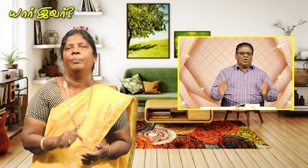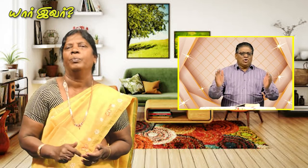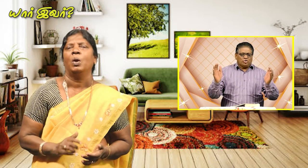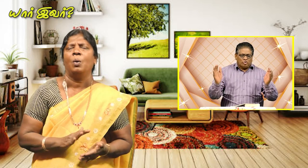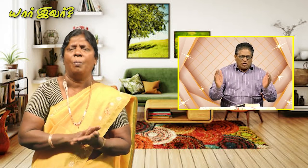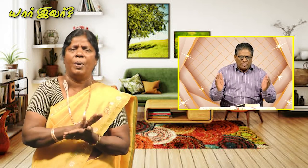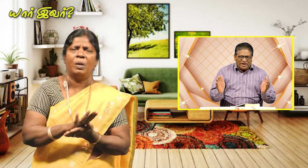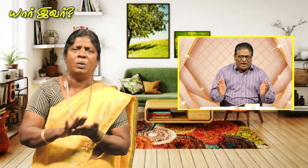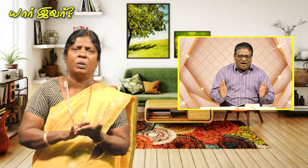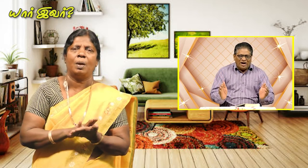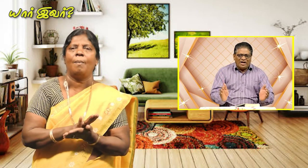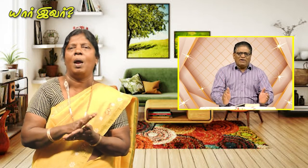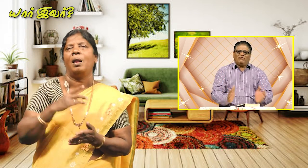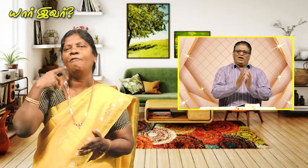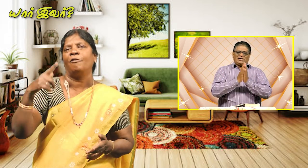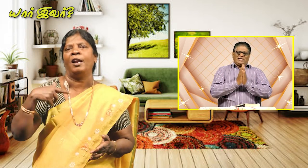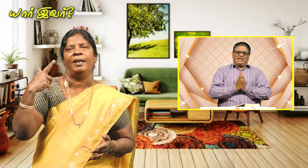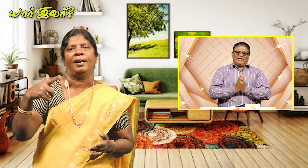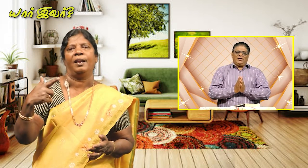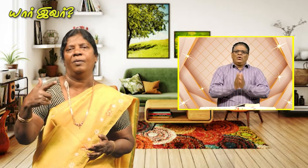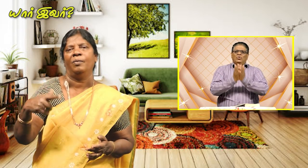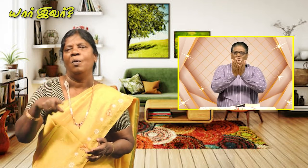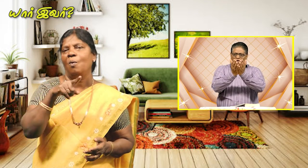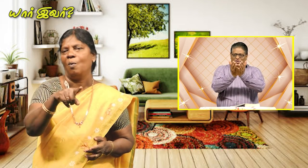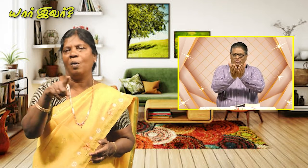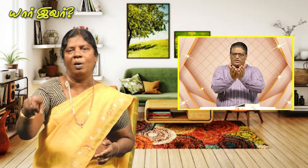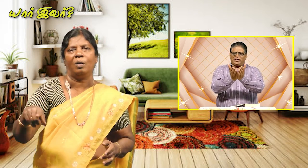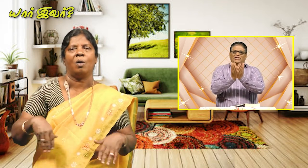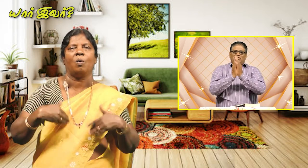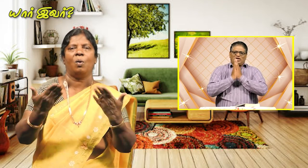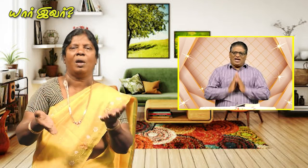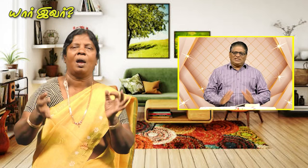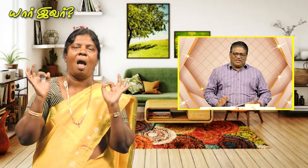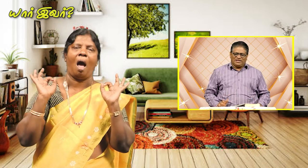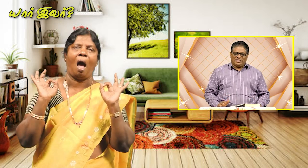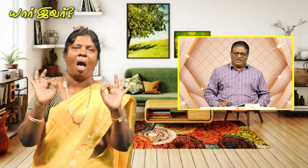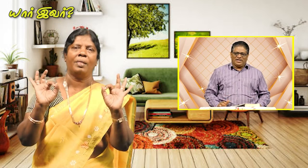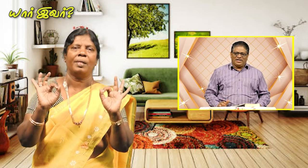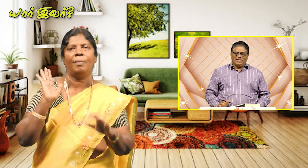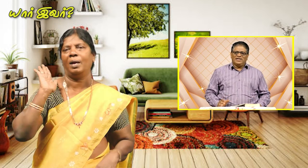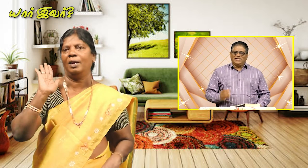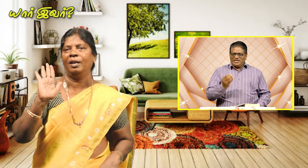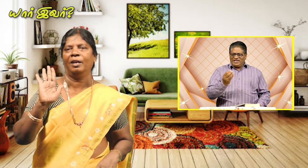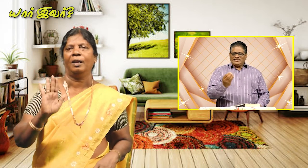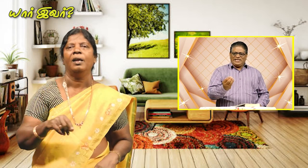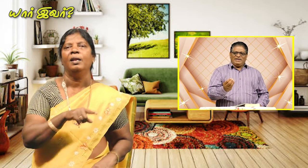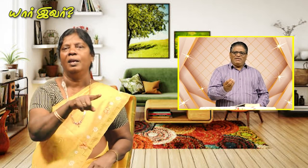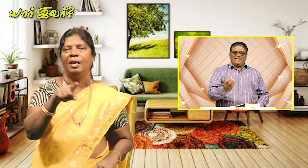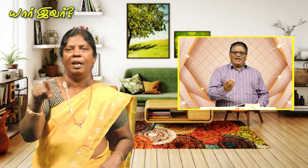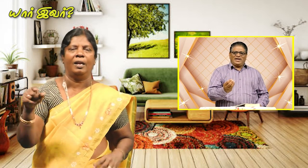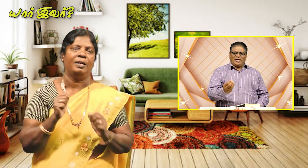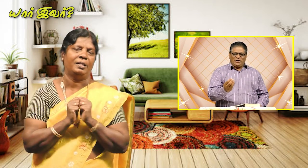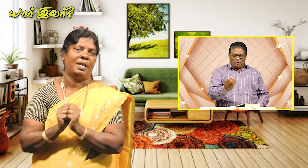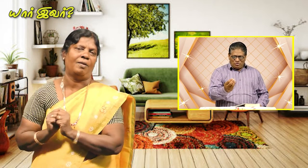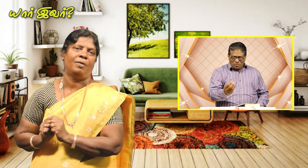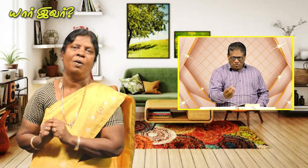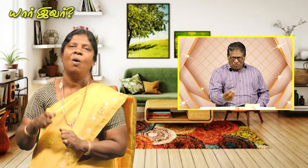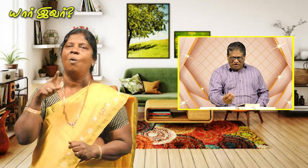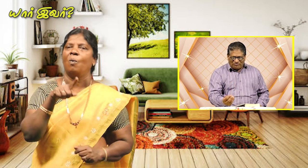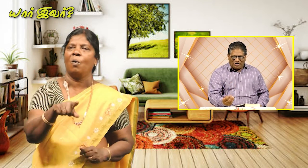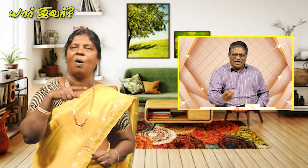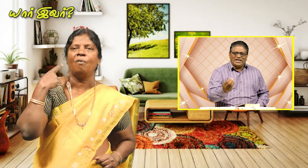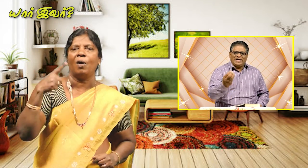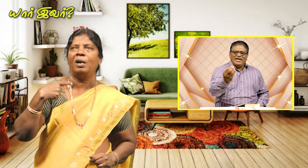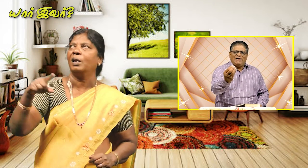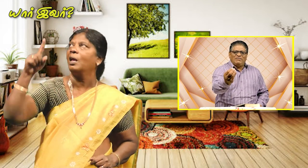நிறைந்த தூய்மையான வாழ்க்கைய உங்களுக்கு கொடுக்கறதுக்கு அவர் காத்திருக்கிறாருங்க. நீங்க செய்ய வேண்டிய காரியம்